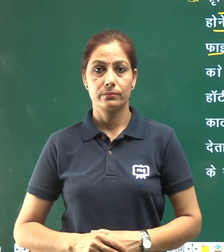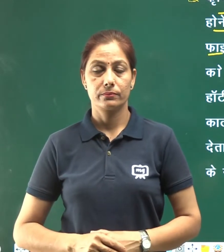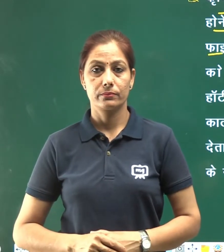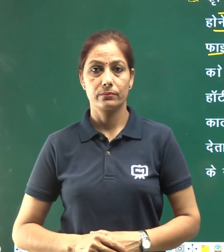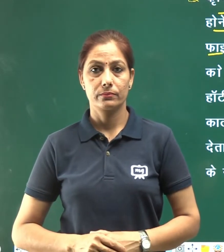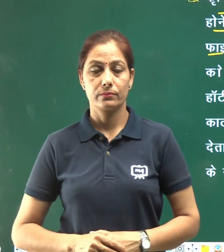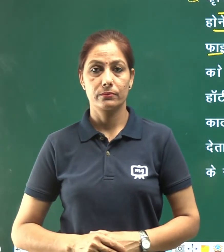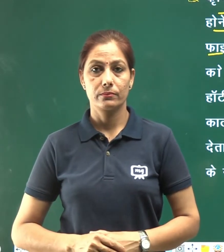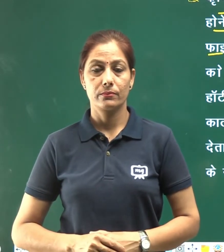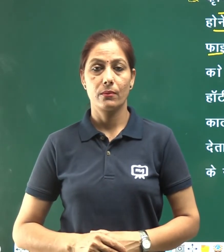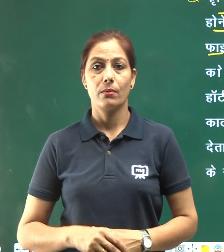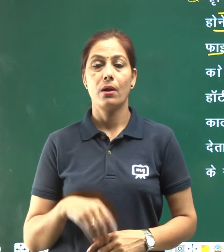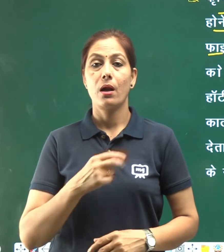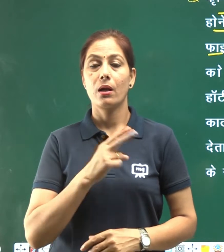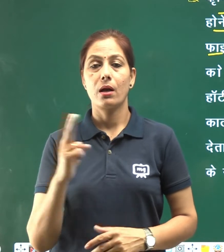हॉर्टिकल्चर विभाग,